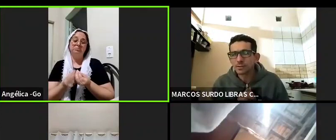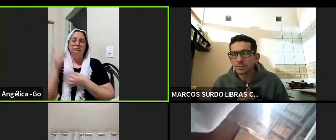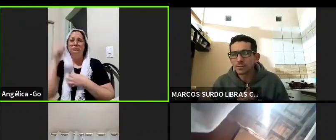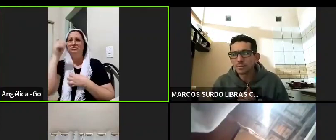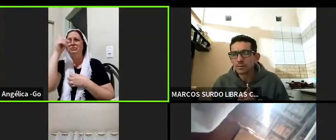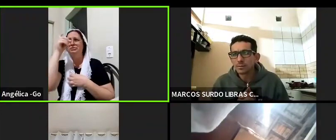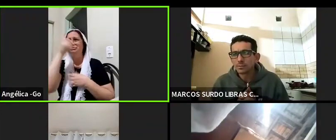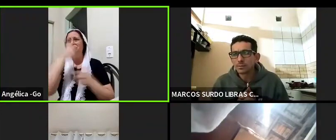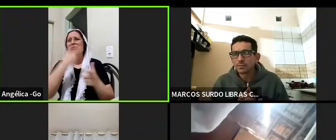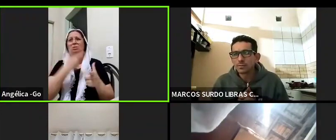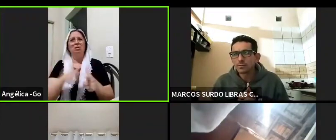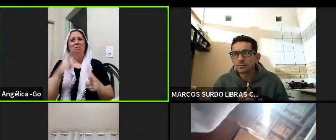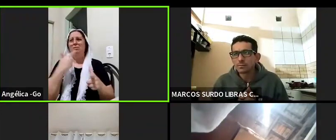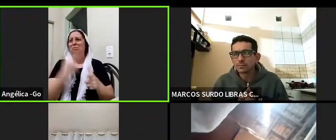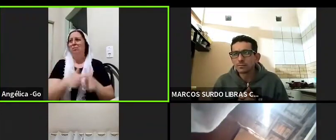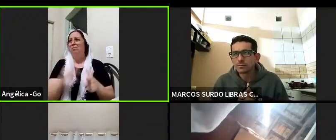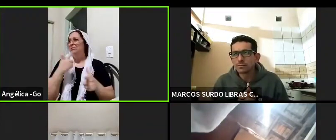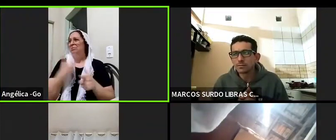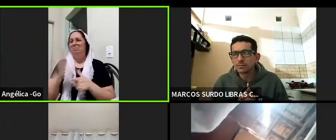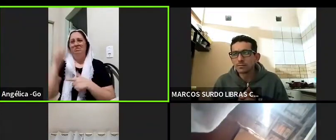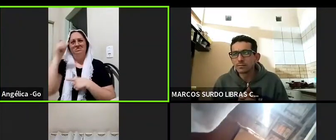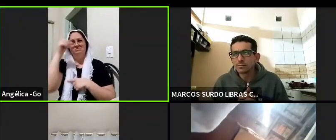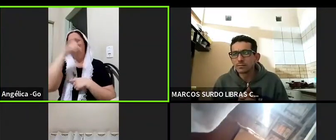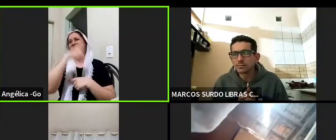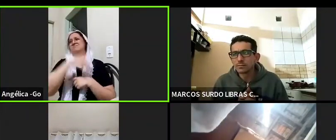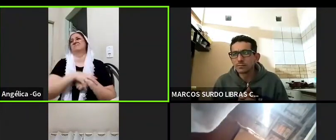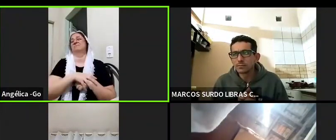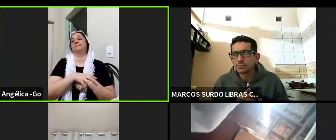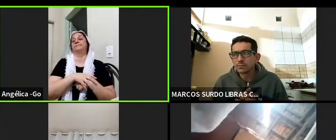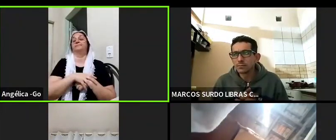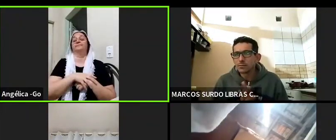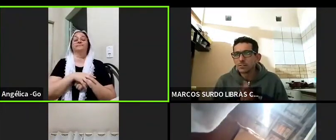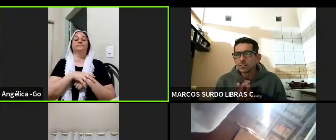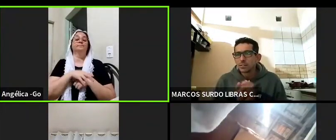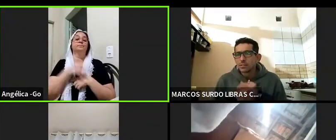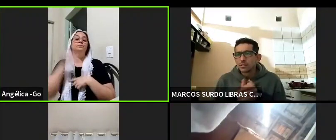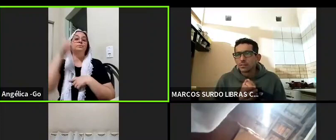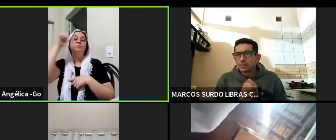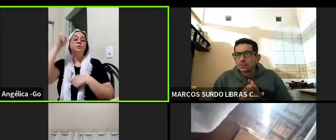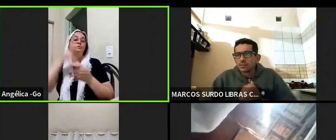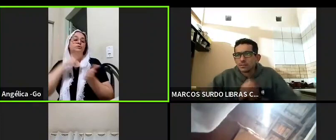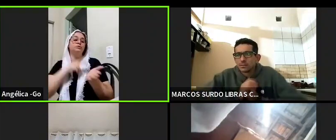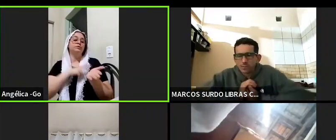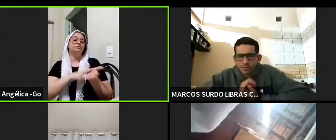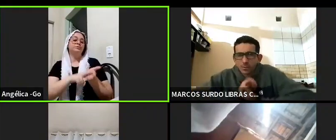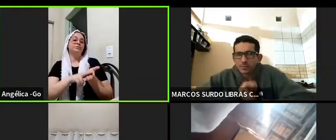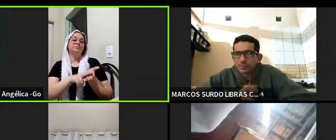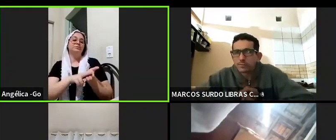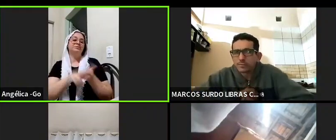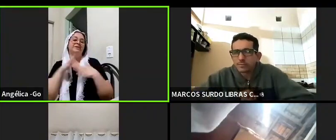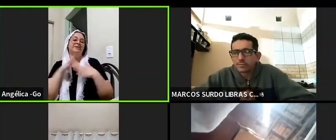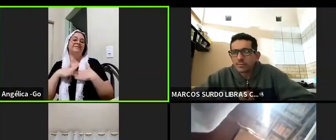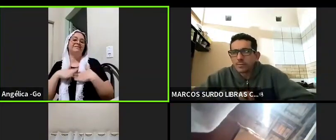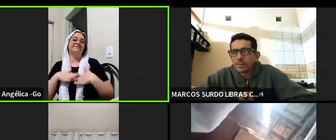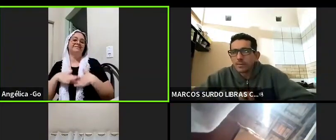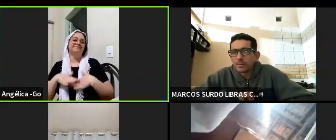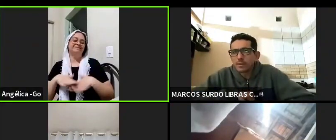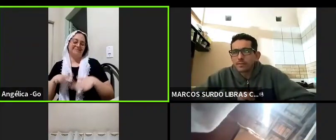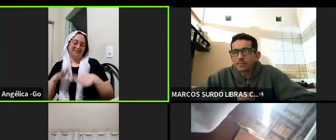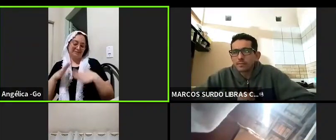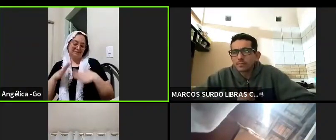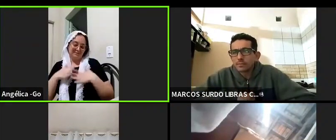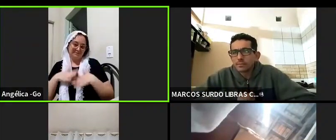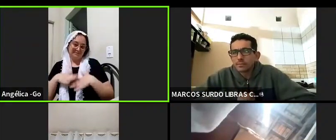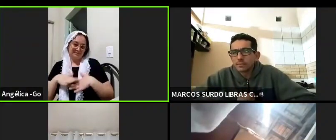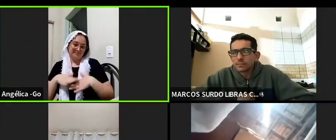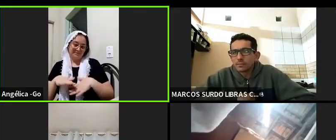Ele te responde. Não temas, o bichinho de Jacó. Glória a Deus.